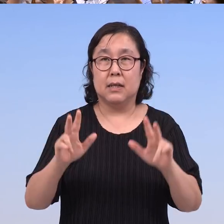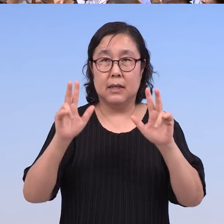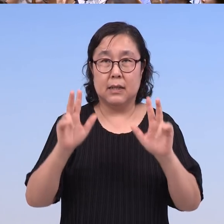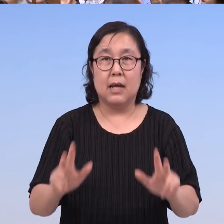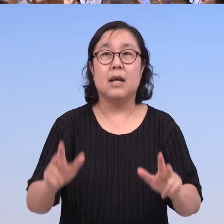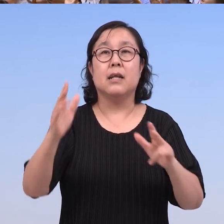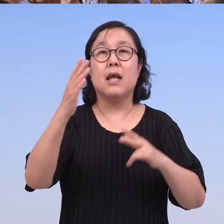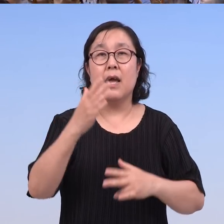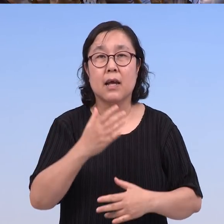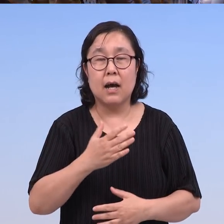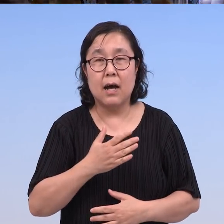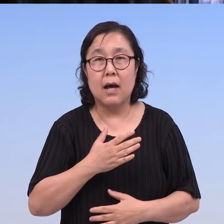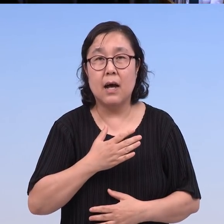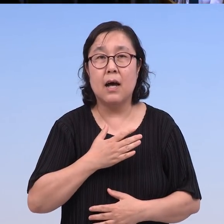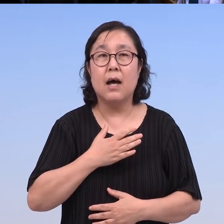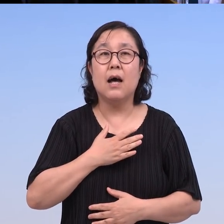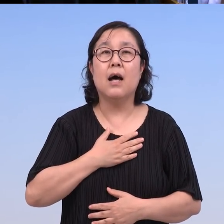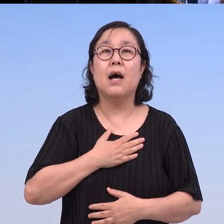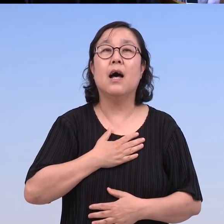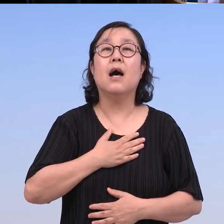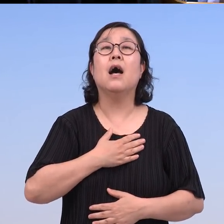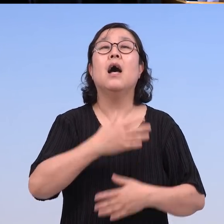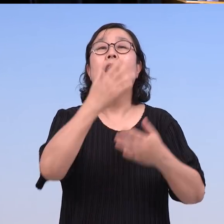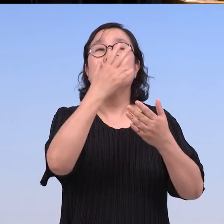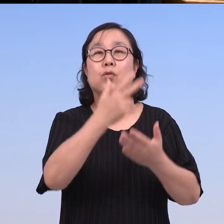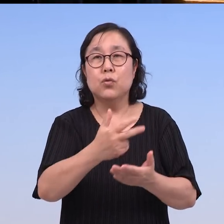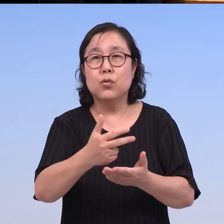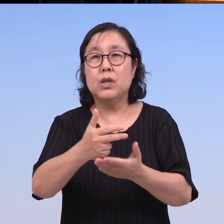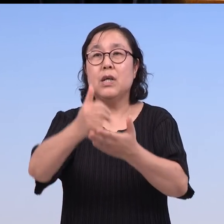이제 내가 주님의 이름으로